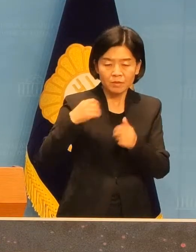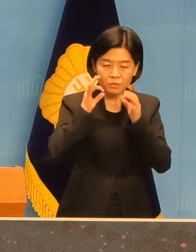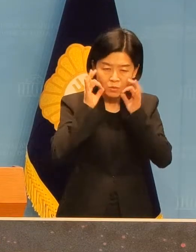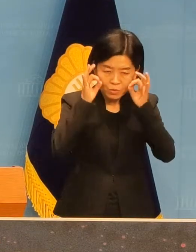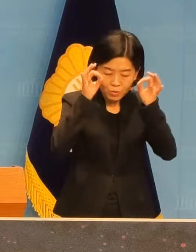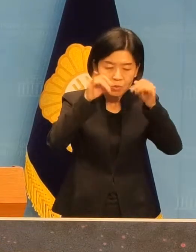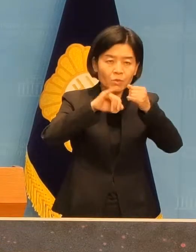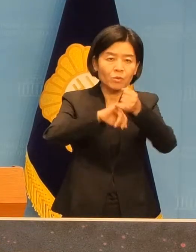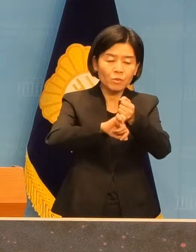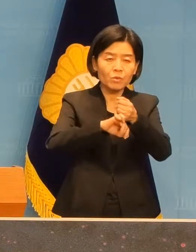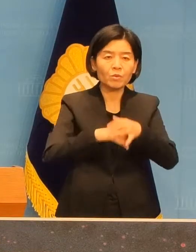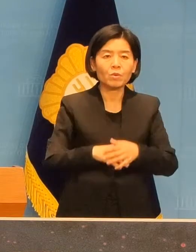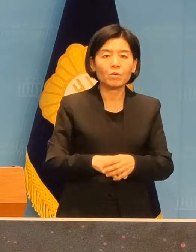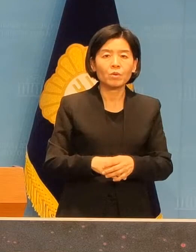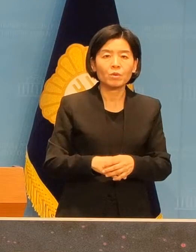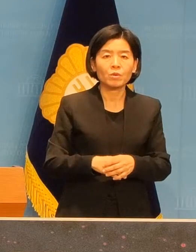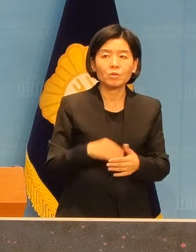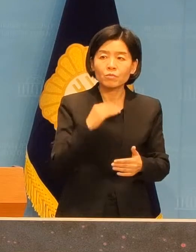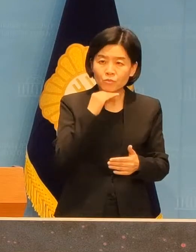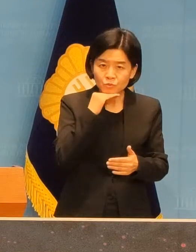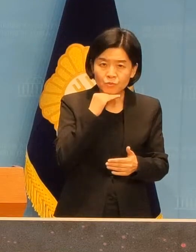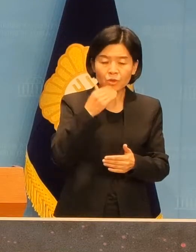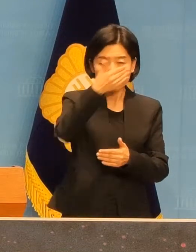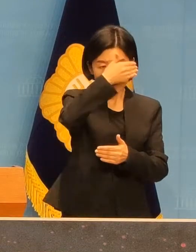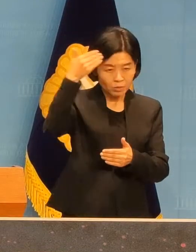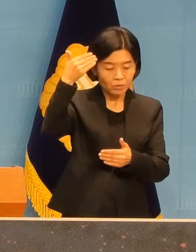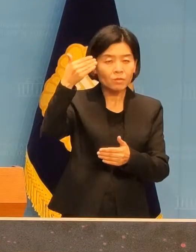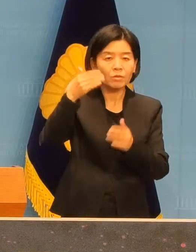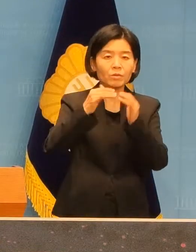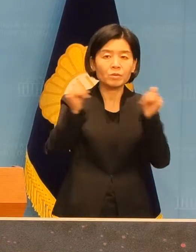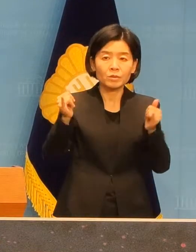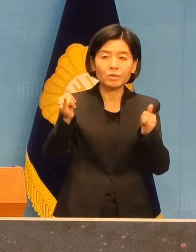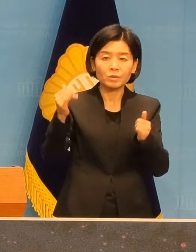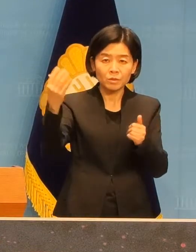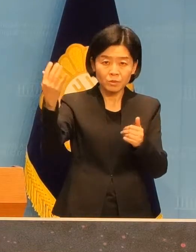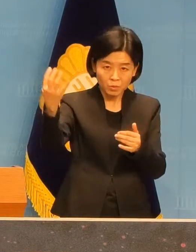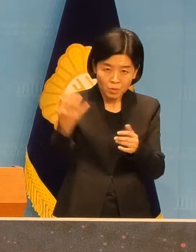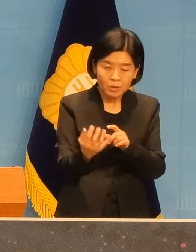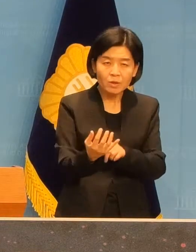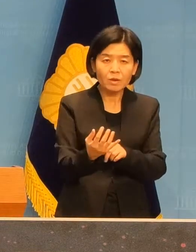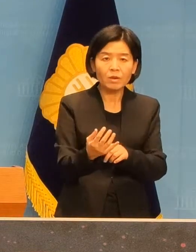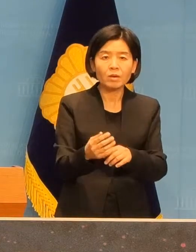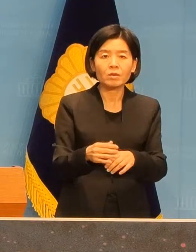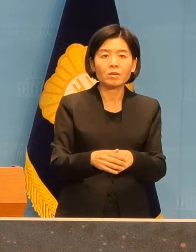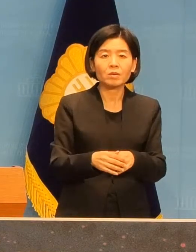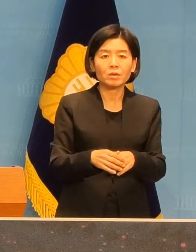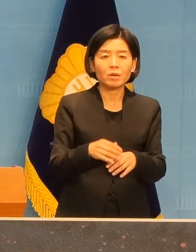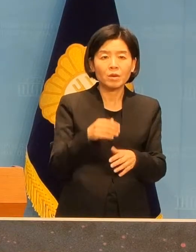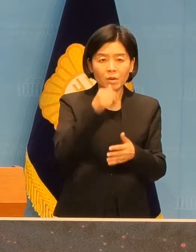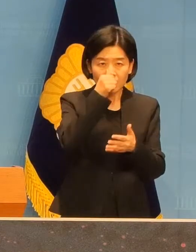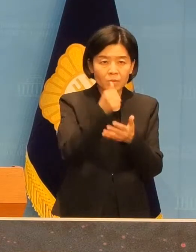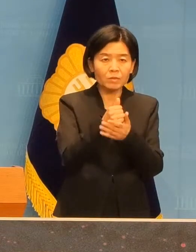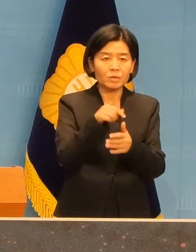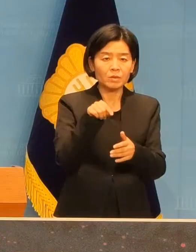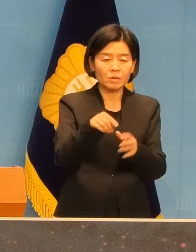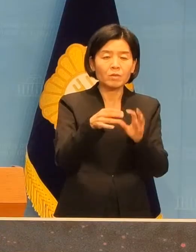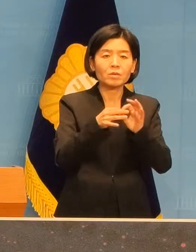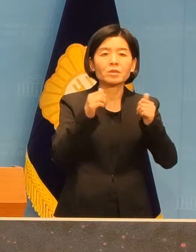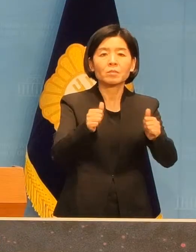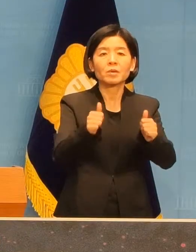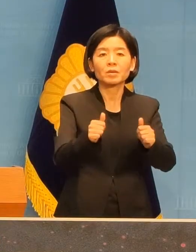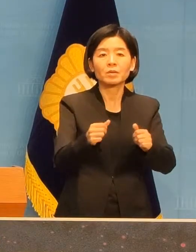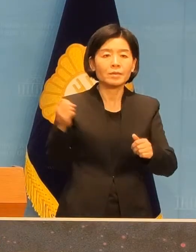드립니다. 조금 이따 청년들께서 범죄재판 재개 촉구 국민 서명운동